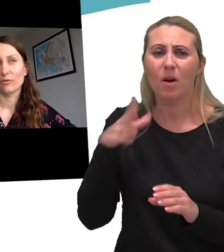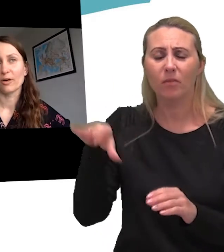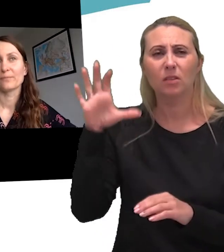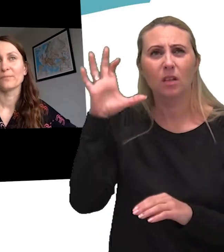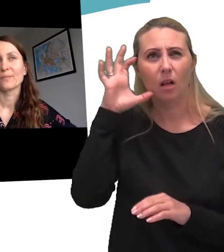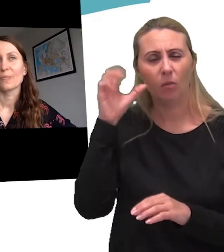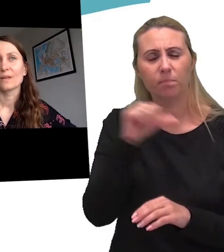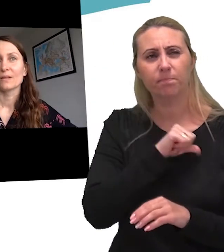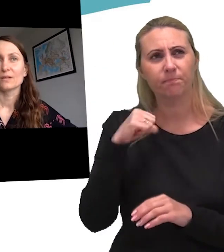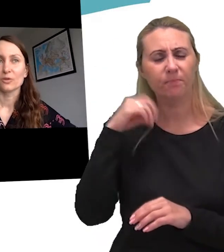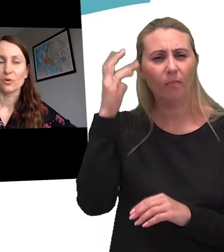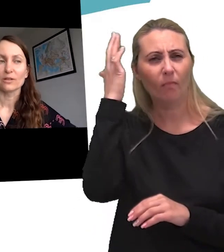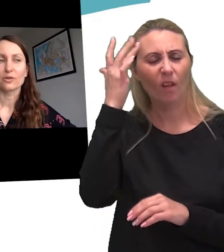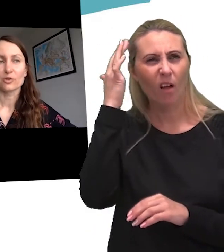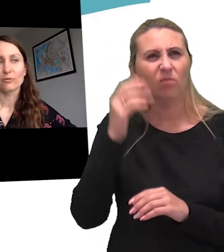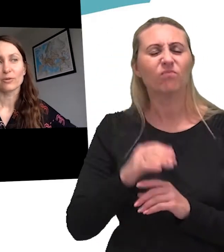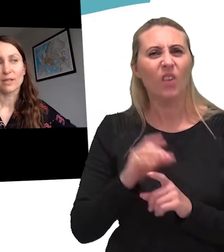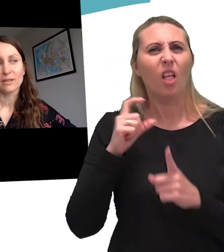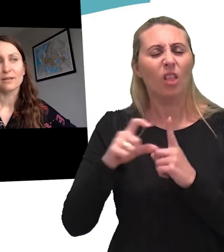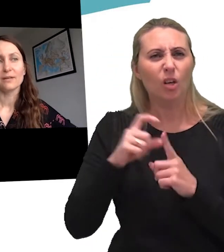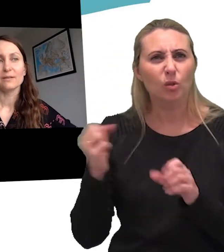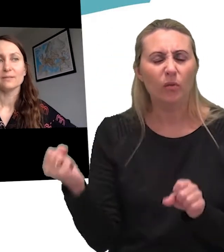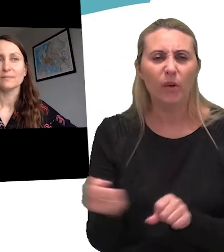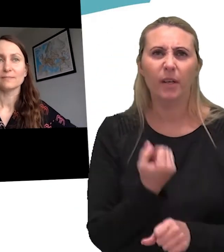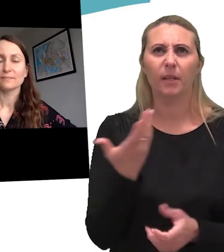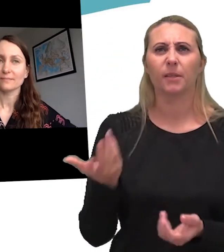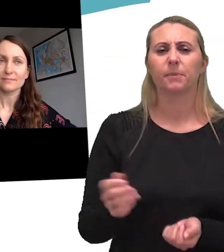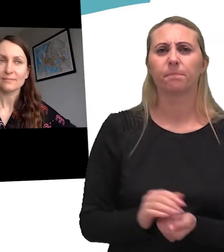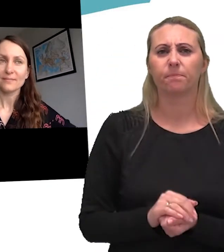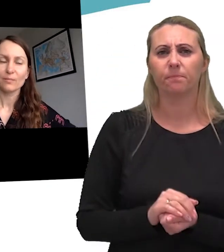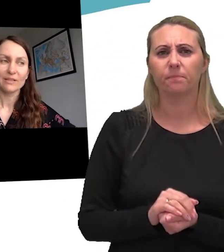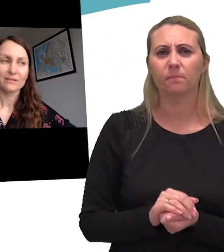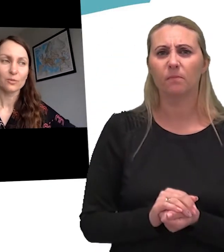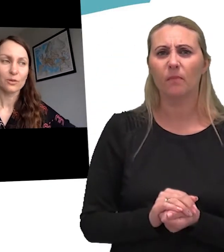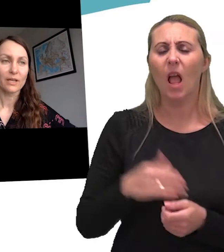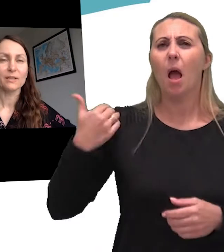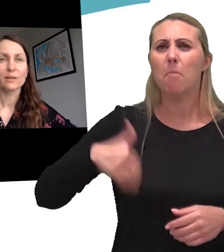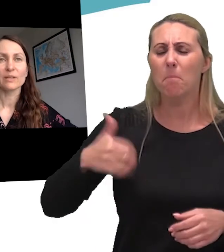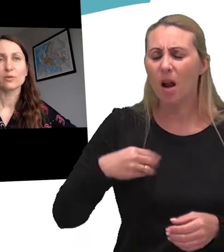kurios galvoja, jo daržovių reikia.